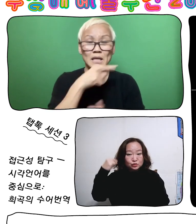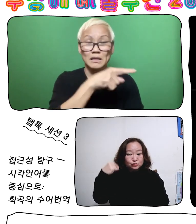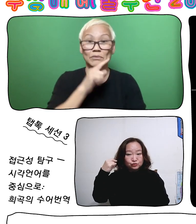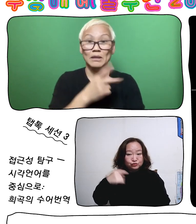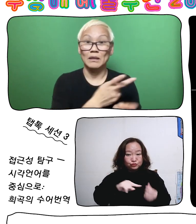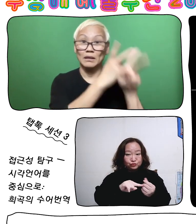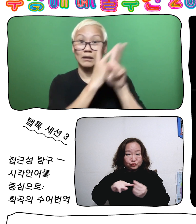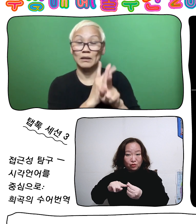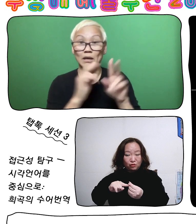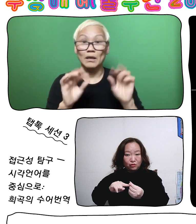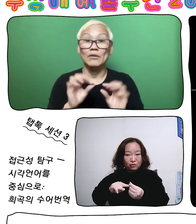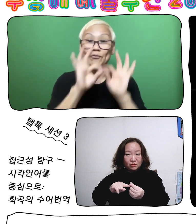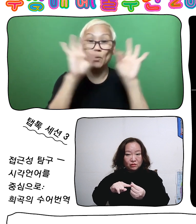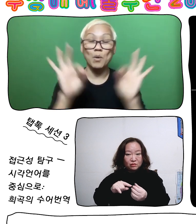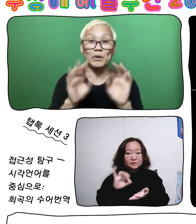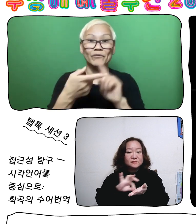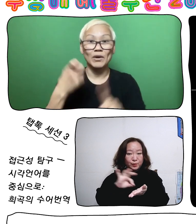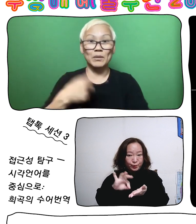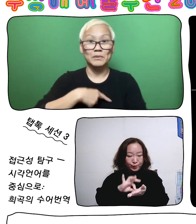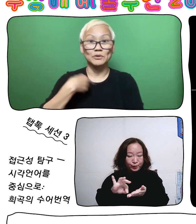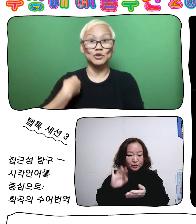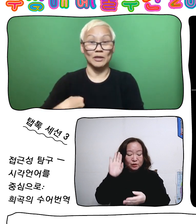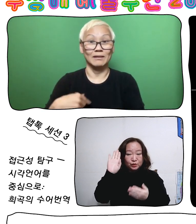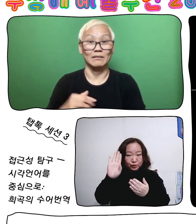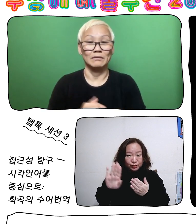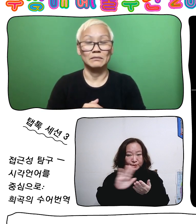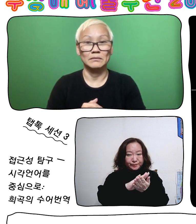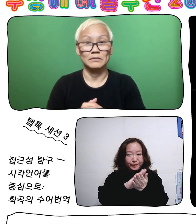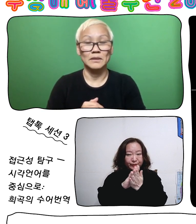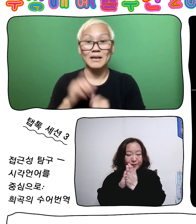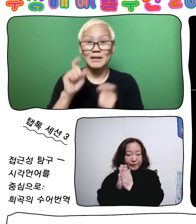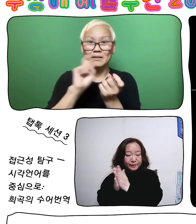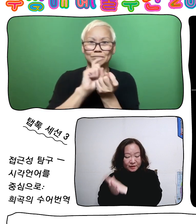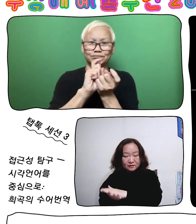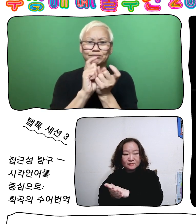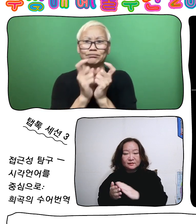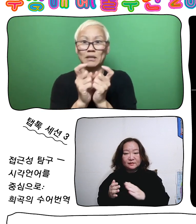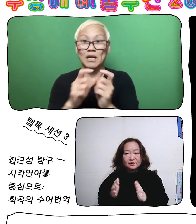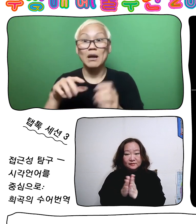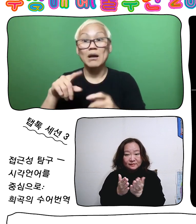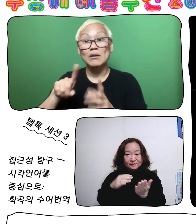신라 진덕여왕 시대에는 중국어를 사용해 시를 만들었고